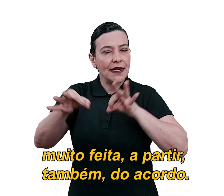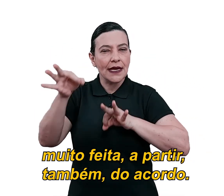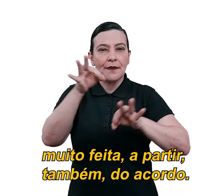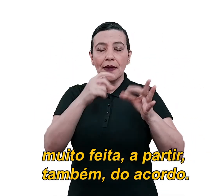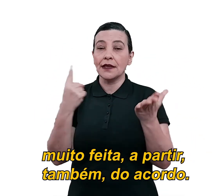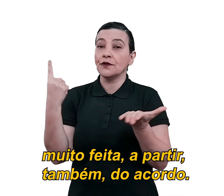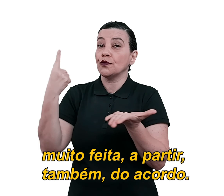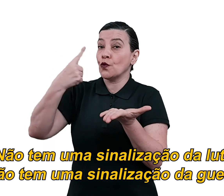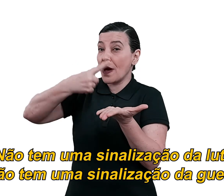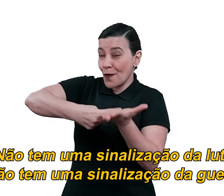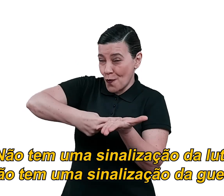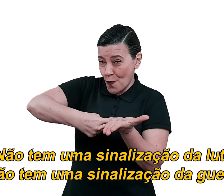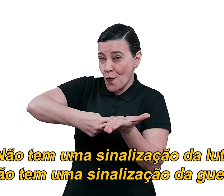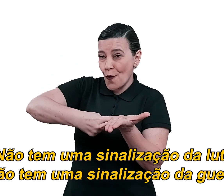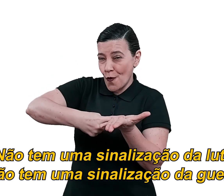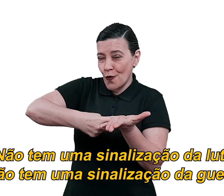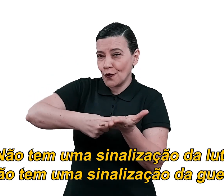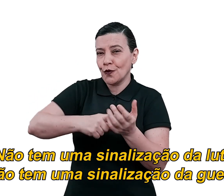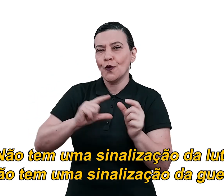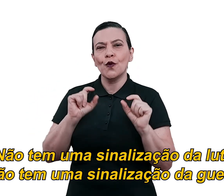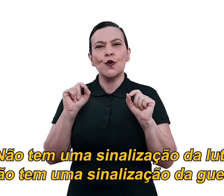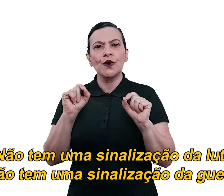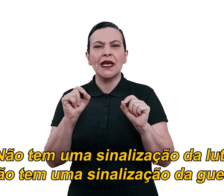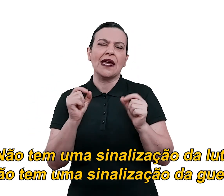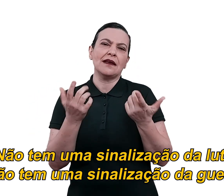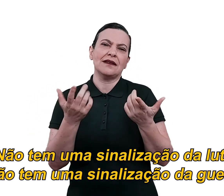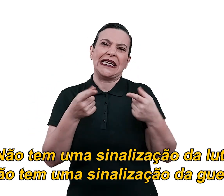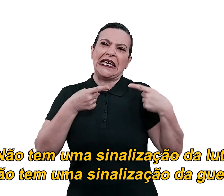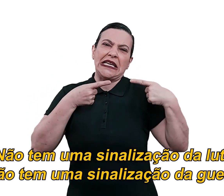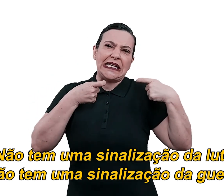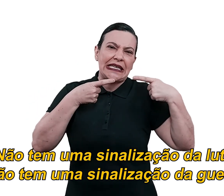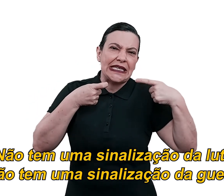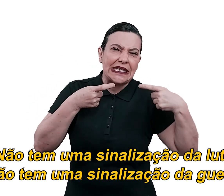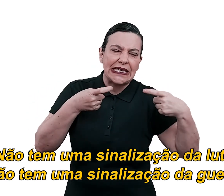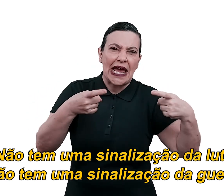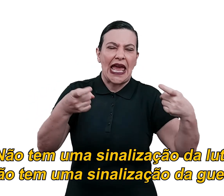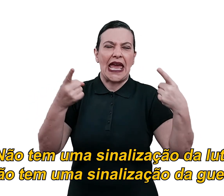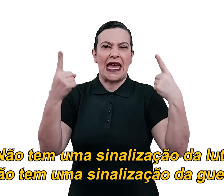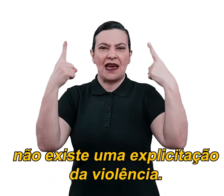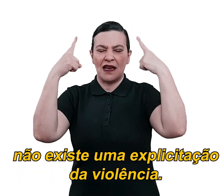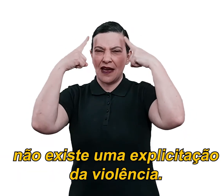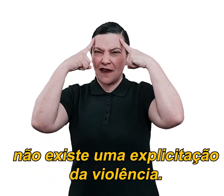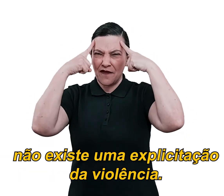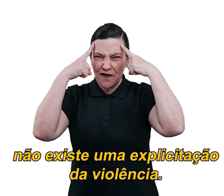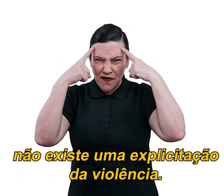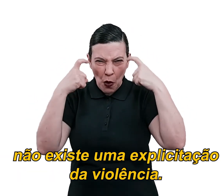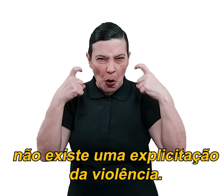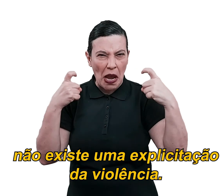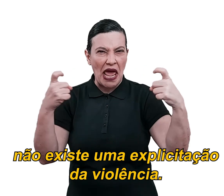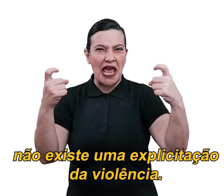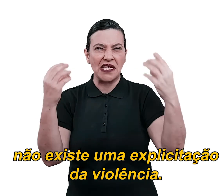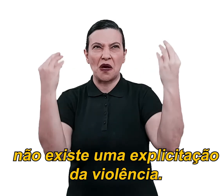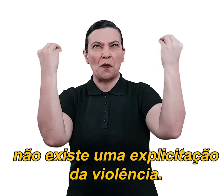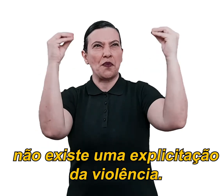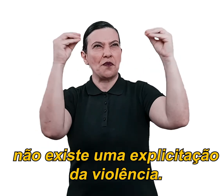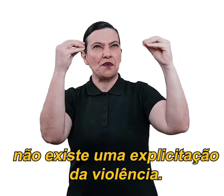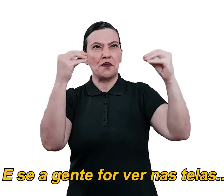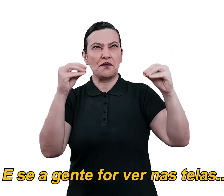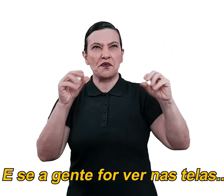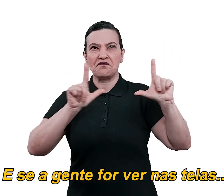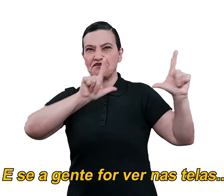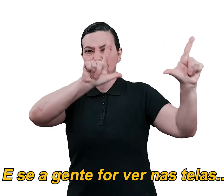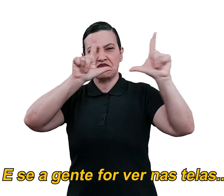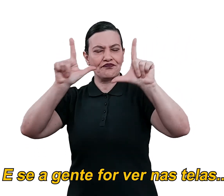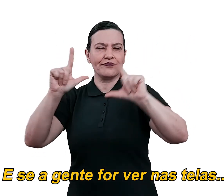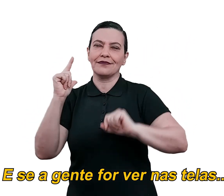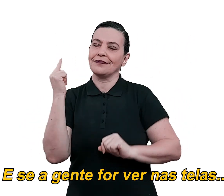do acordo. Não tem uma sinalização da luta, né? Não tem uma sinalização da guerra, não existe uma explicitação da violência,